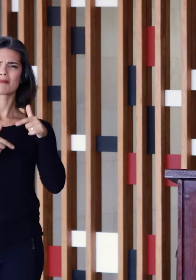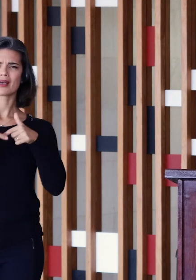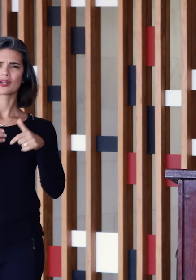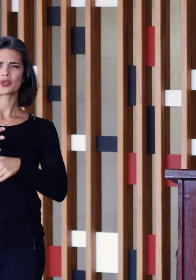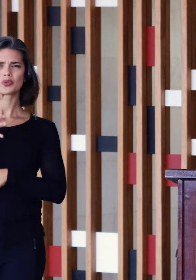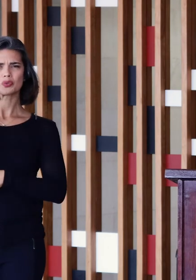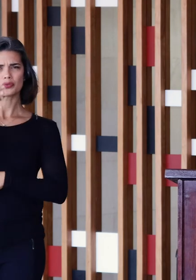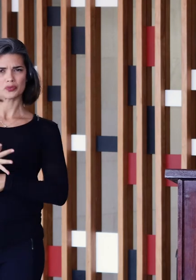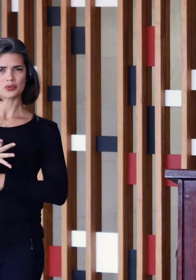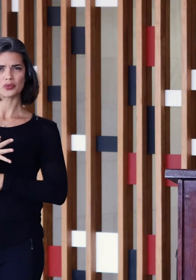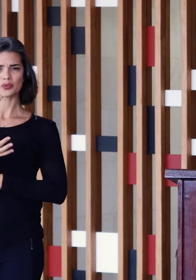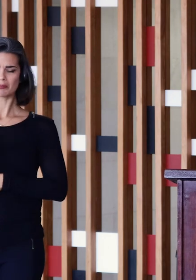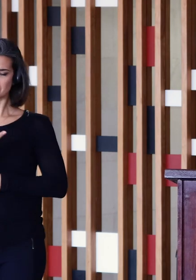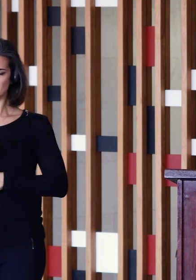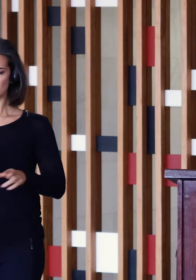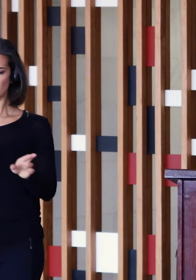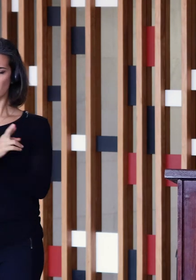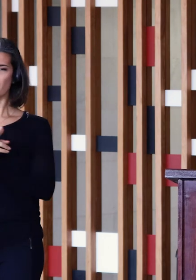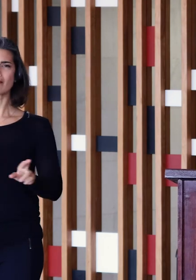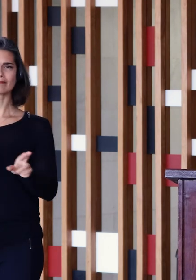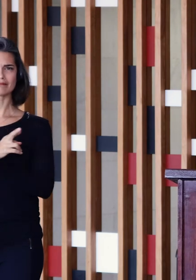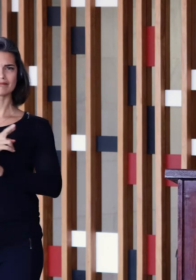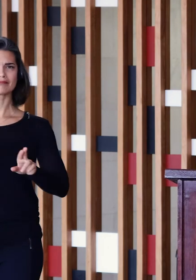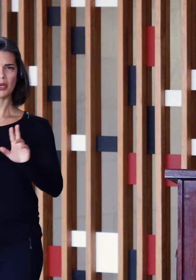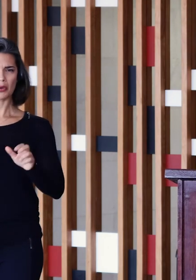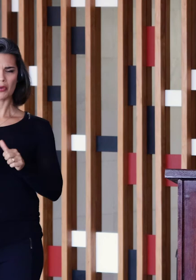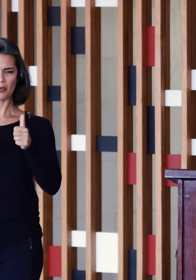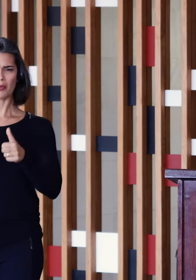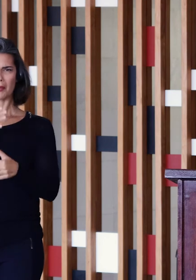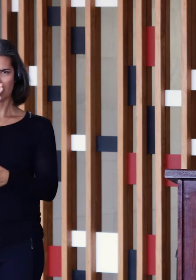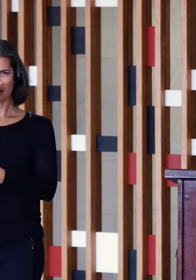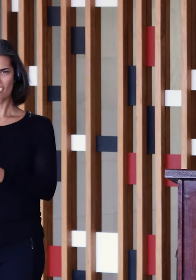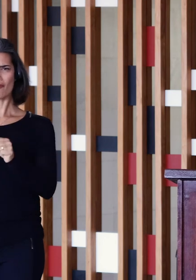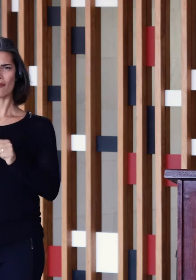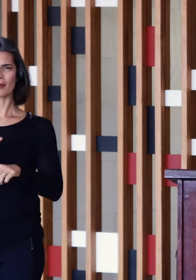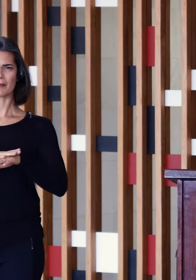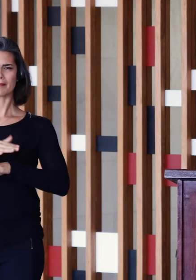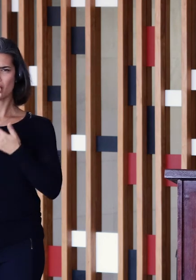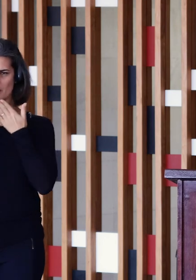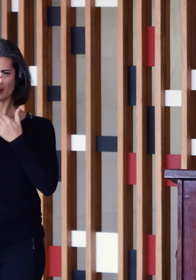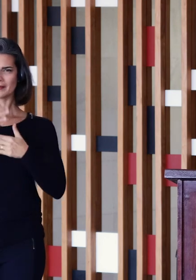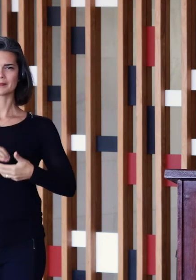relación bilateral sea aún más fuerte de lo que es hoy día. Muchísimas gracias.